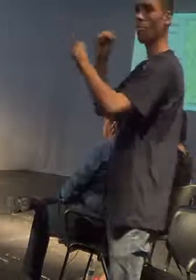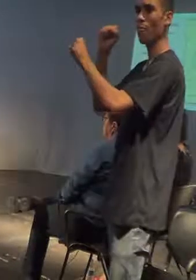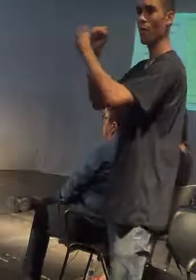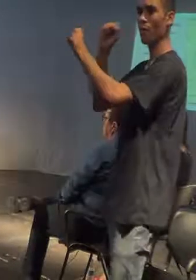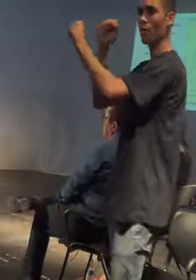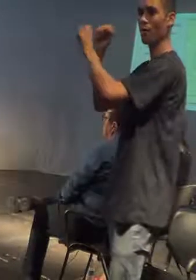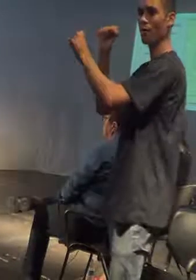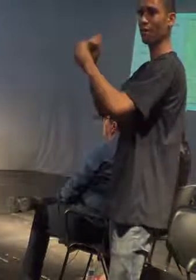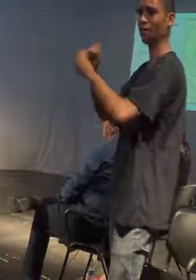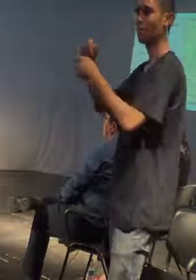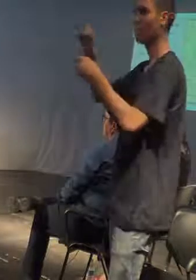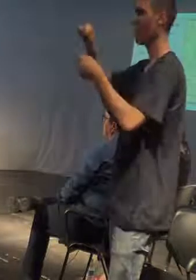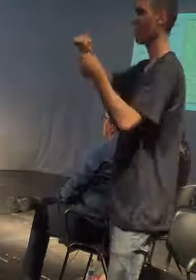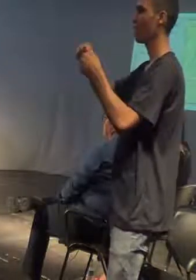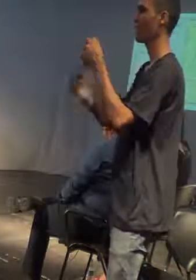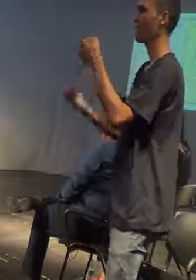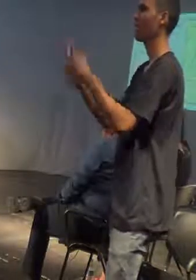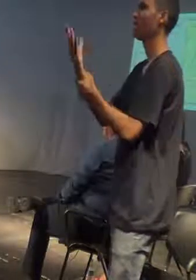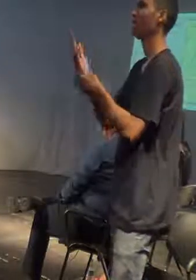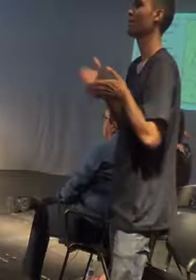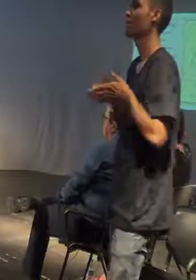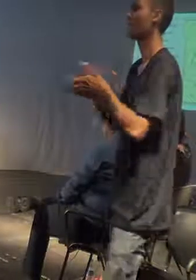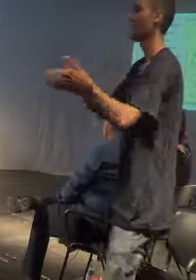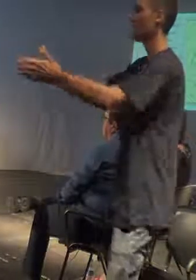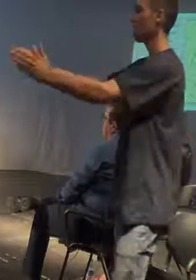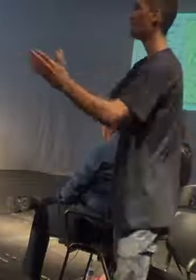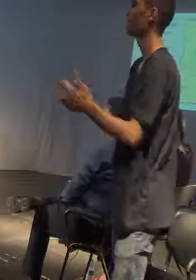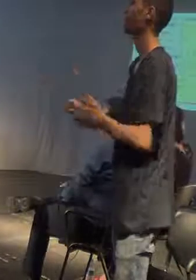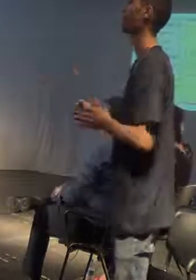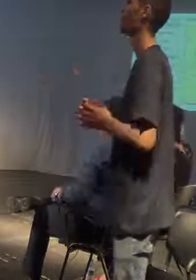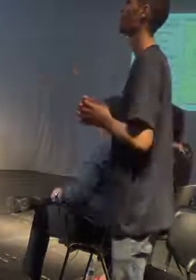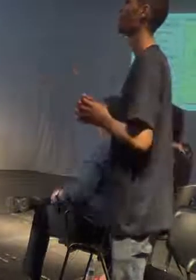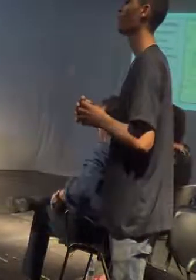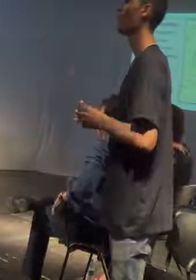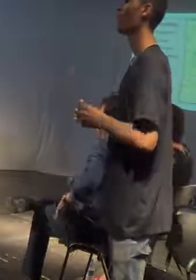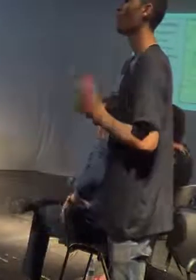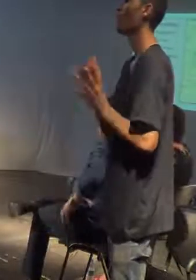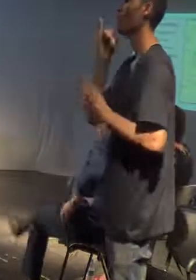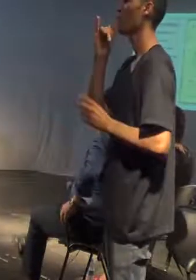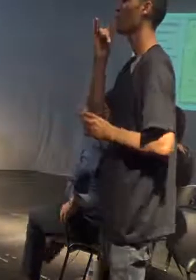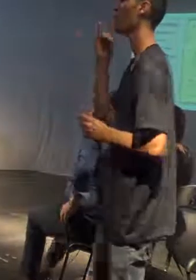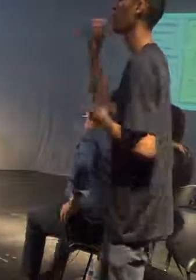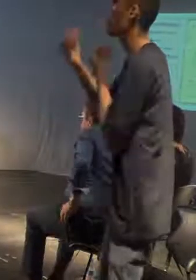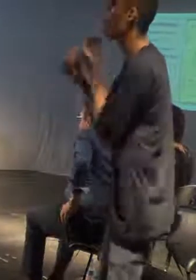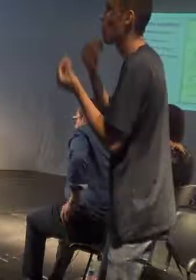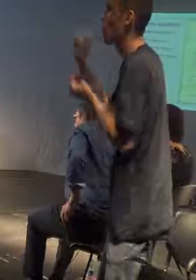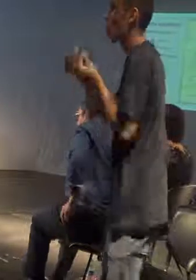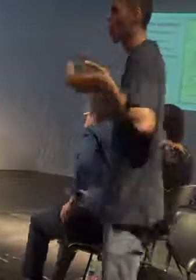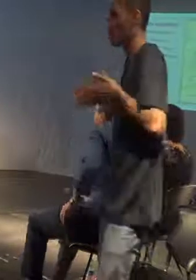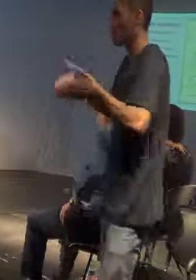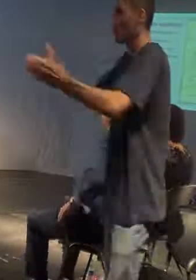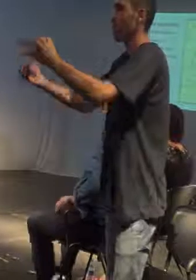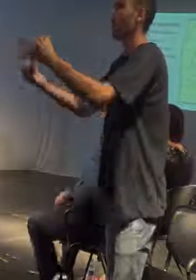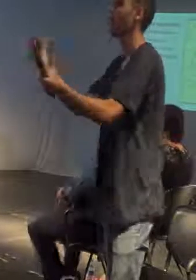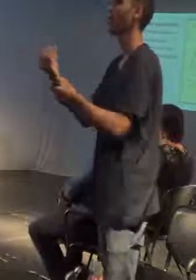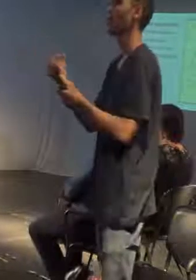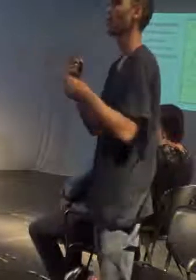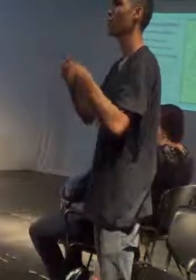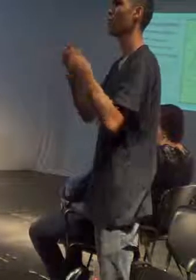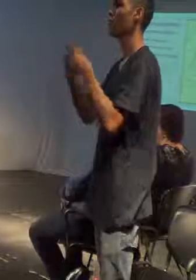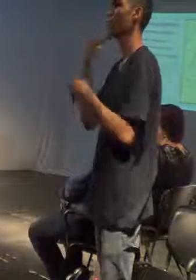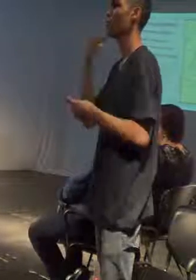galeota. Então, hoje a gente tem máquinas de todas as dimensões e não consegue fazer uma estrutura urbana da cidade que